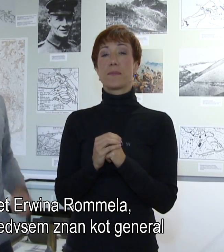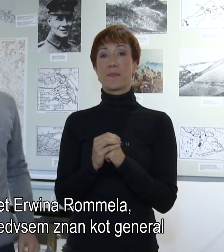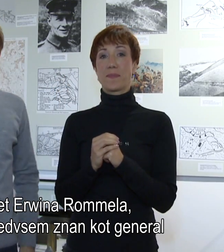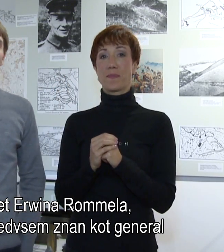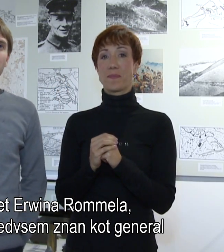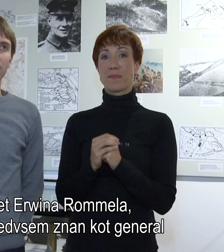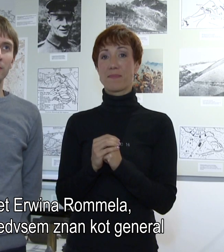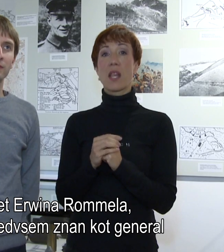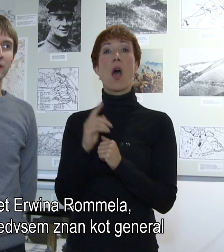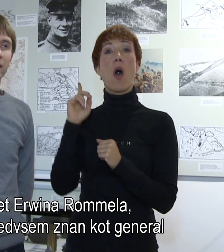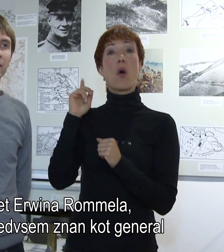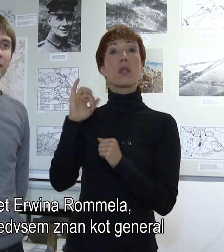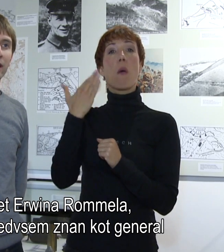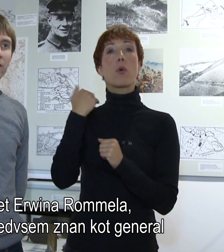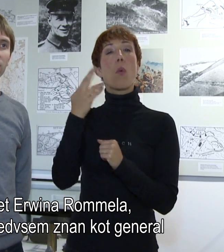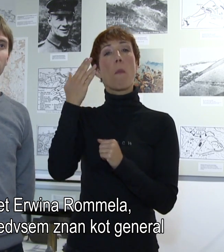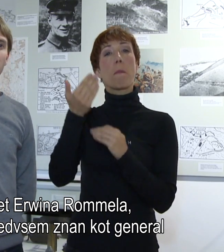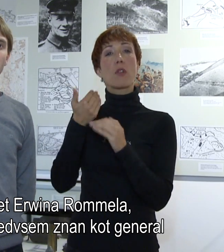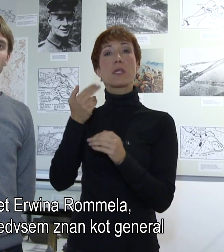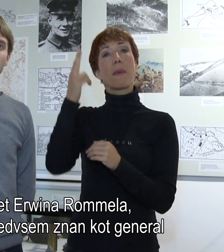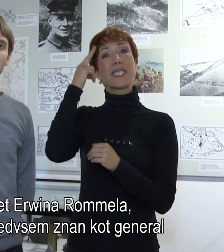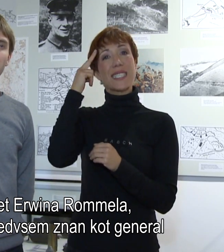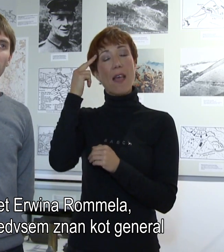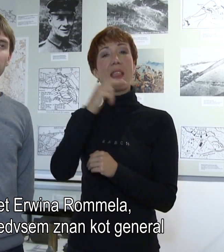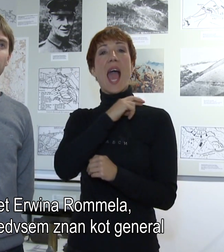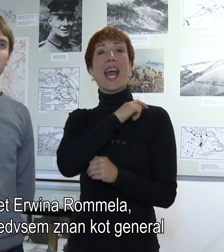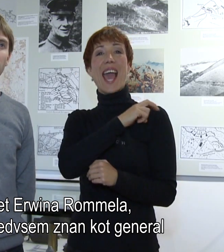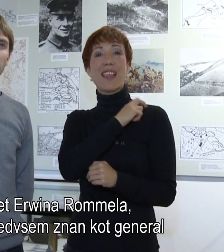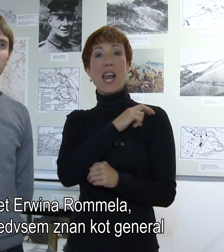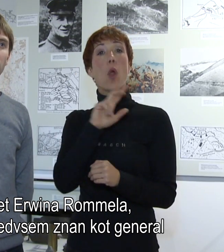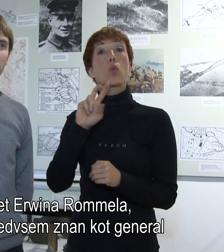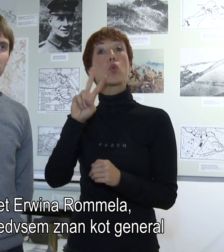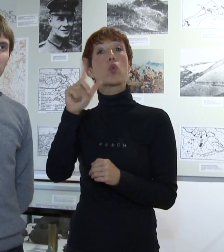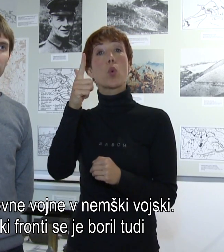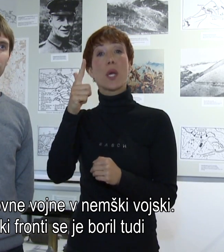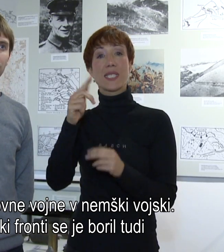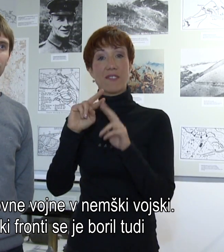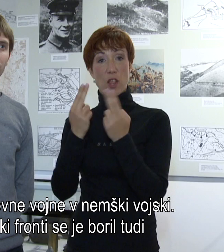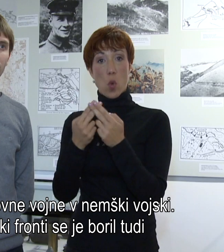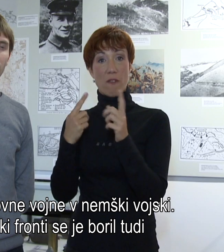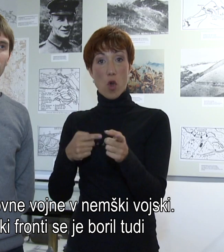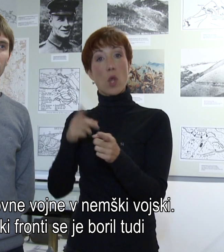Ki je bil predvsem znan general v drugi svetovni vojni v nemški vojski.